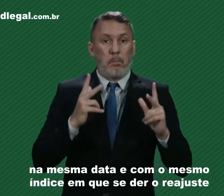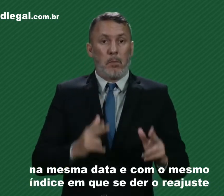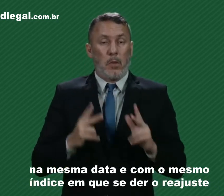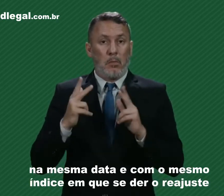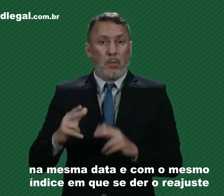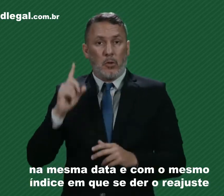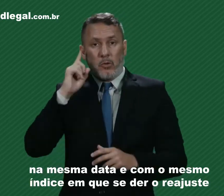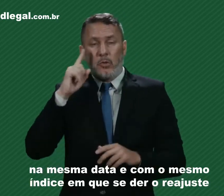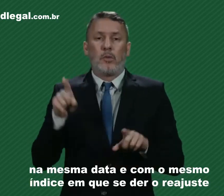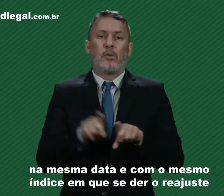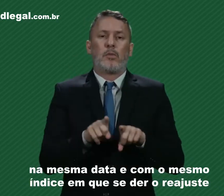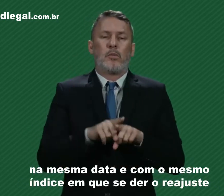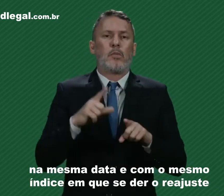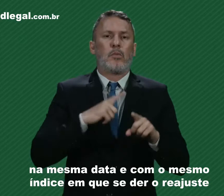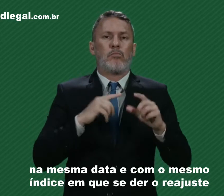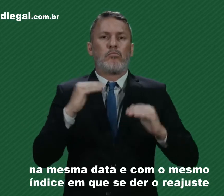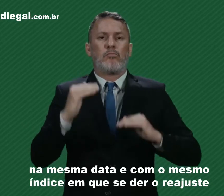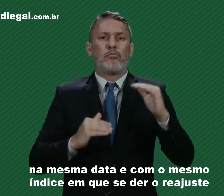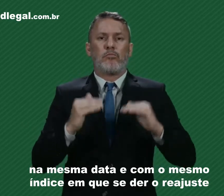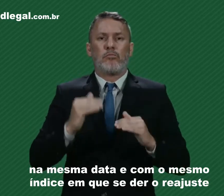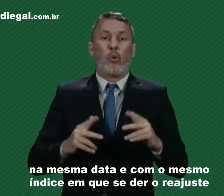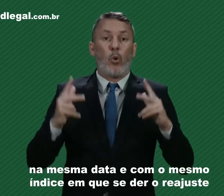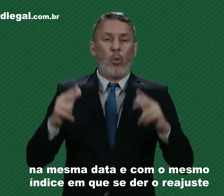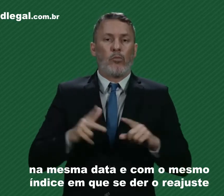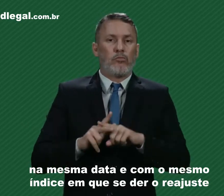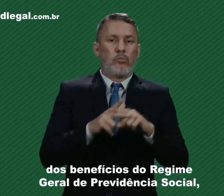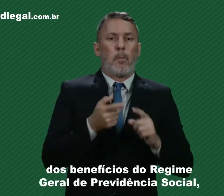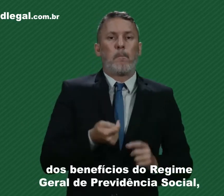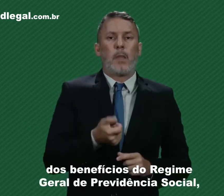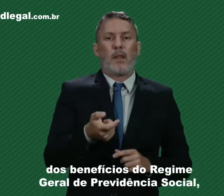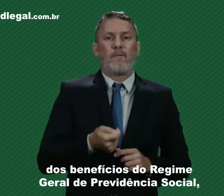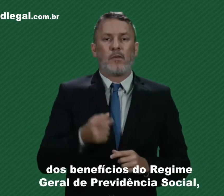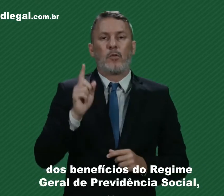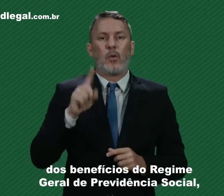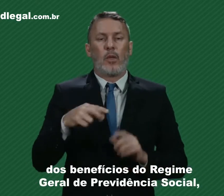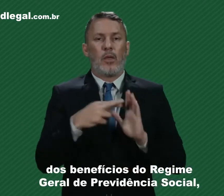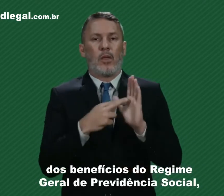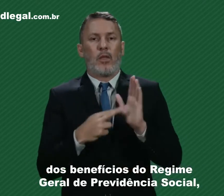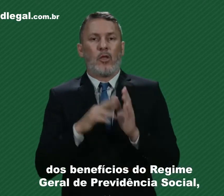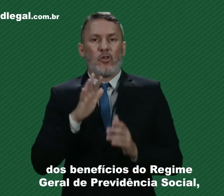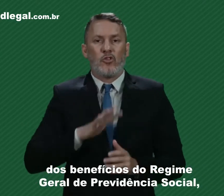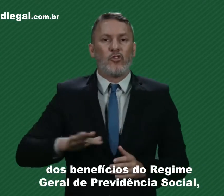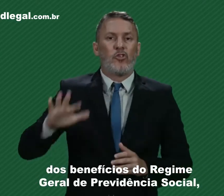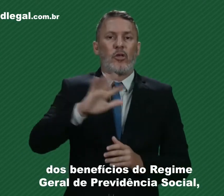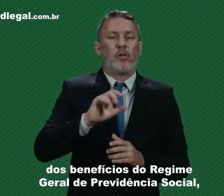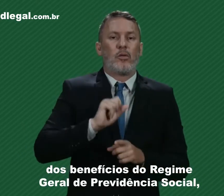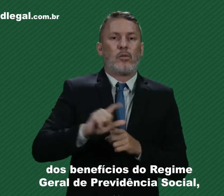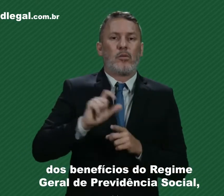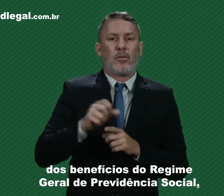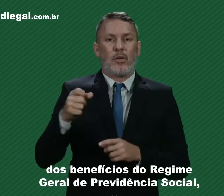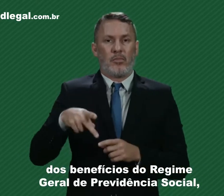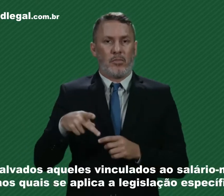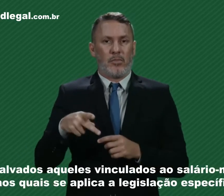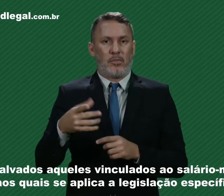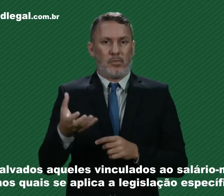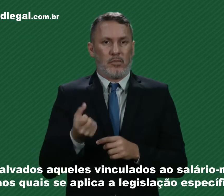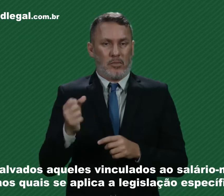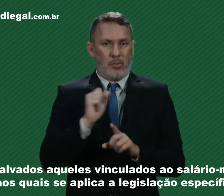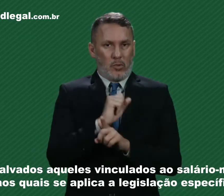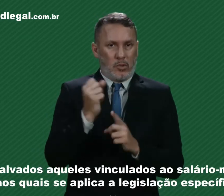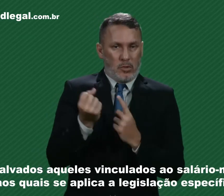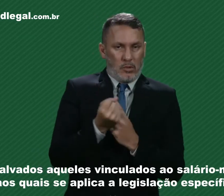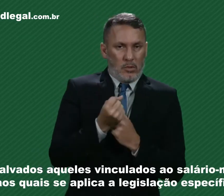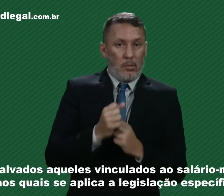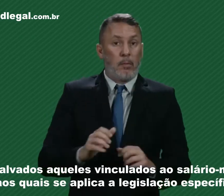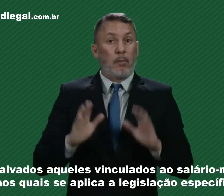mesma data e com o mesmo índice em que se der o reajuste dos benefícios do regime geral da Previdência Social,